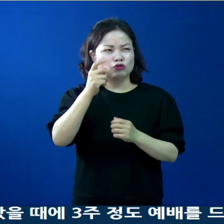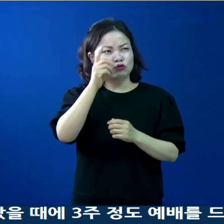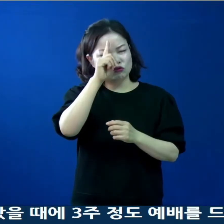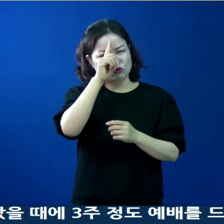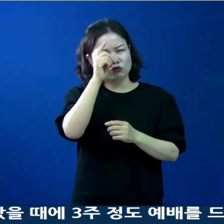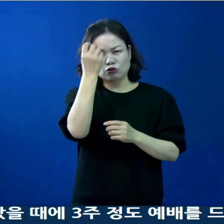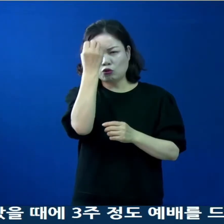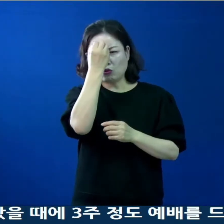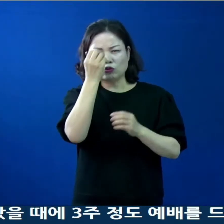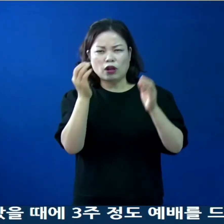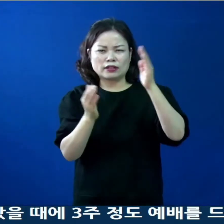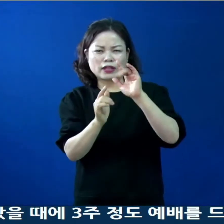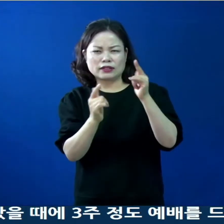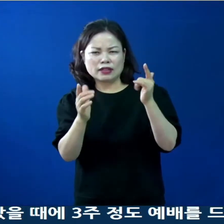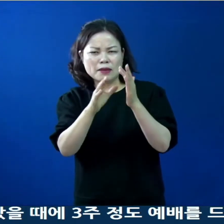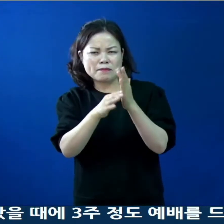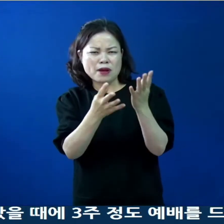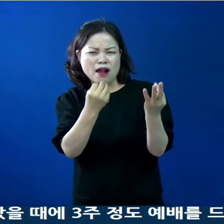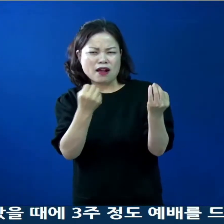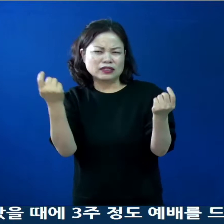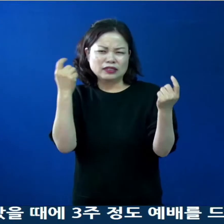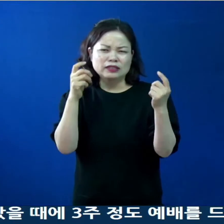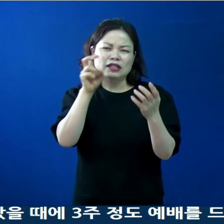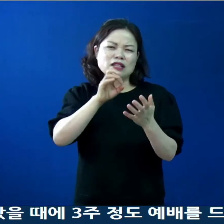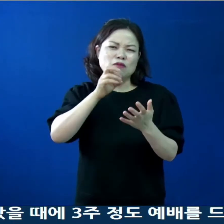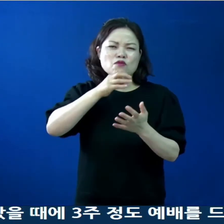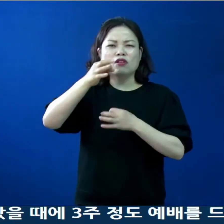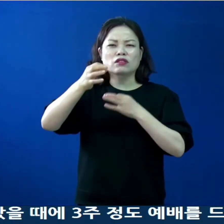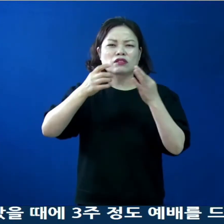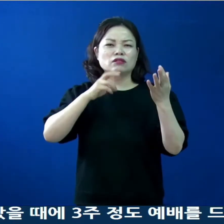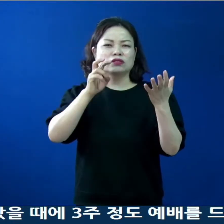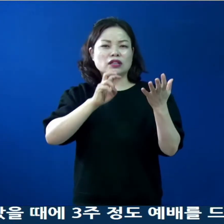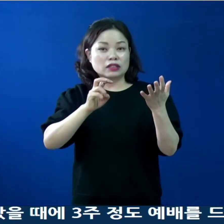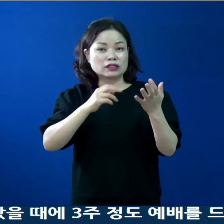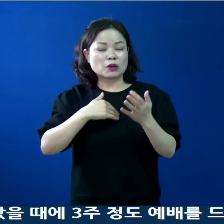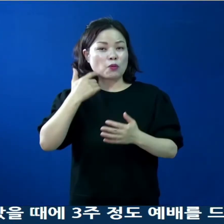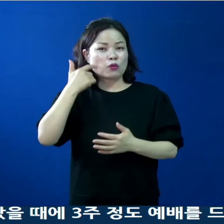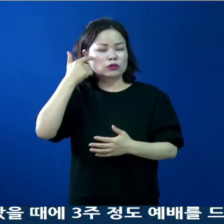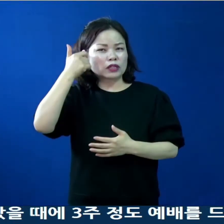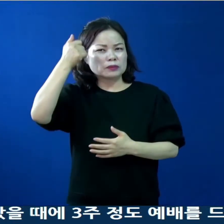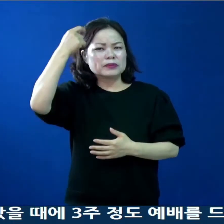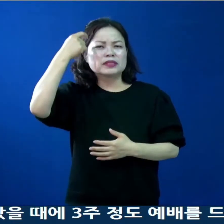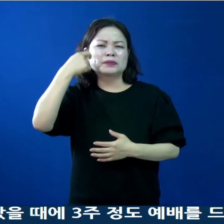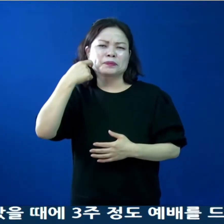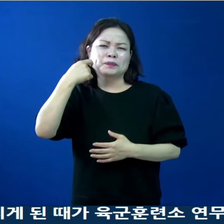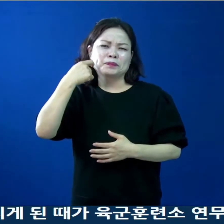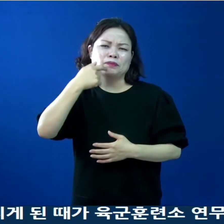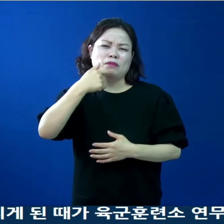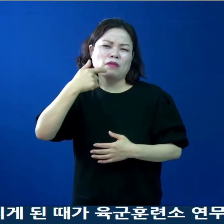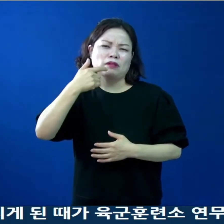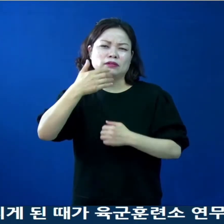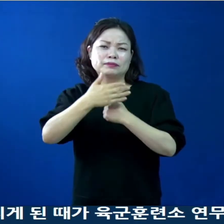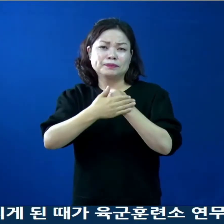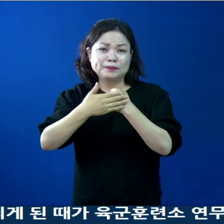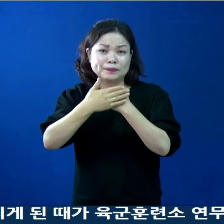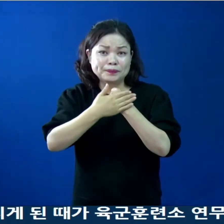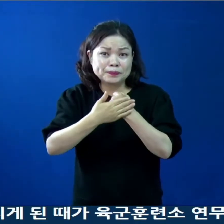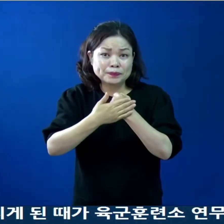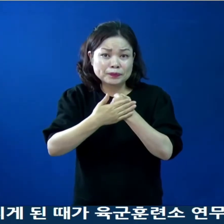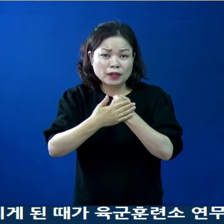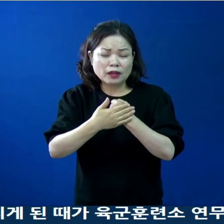찬양이었는데 그때만큼 그 찬양이 제게 와닿았던 적이 없었던 것 같습니다. 제가 정말